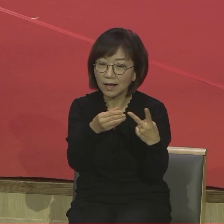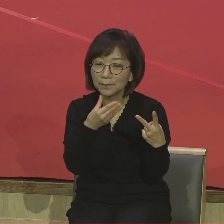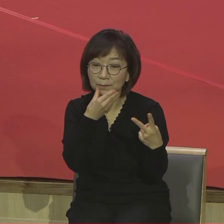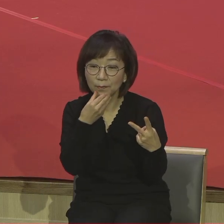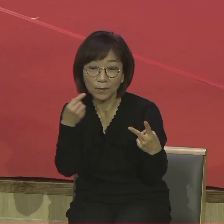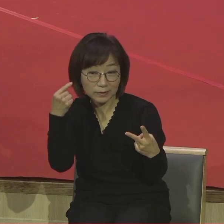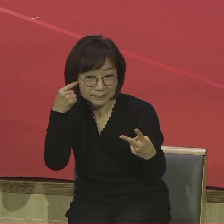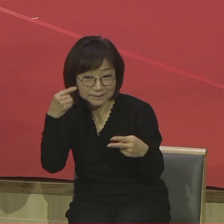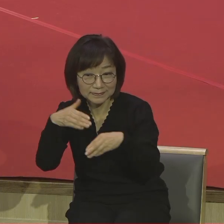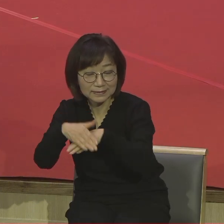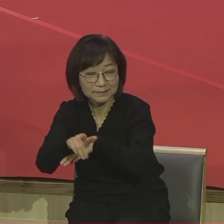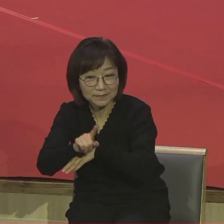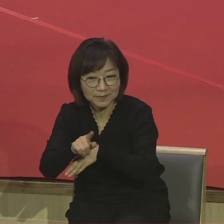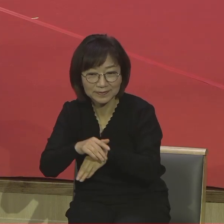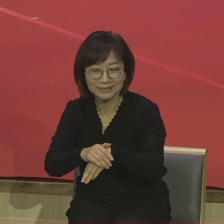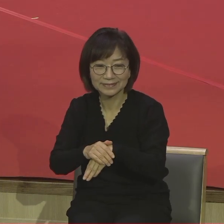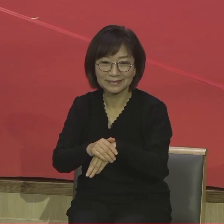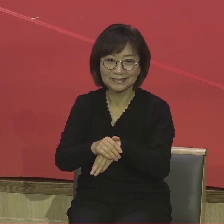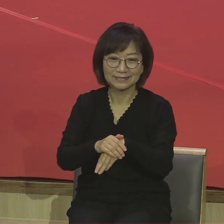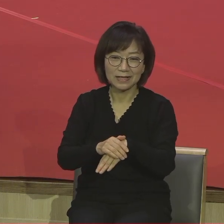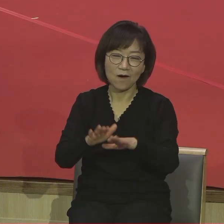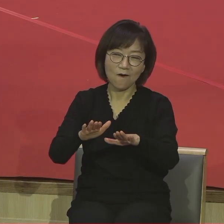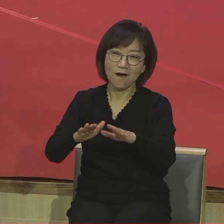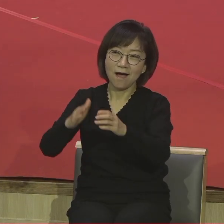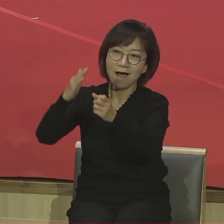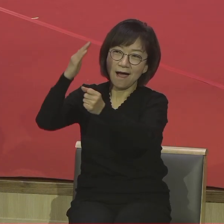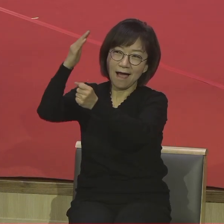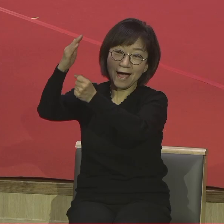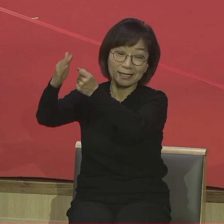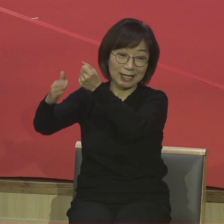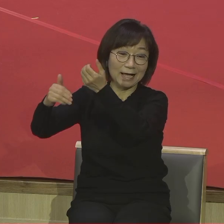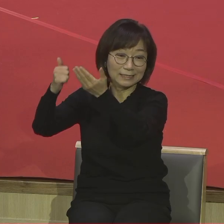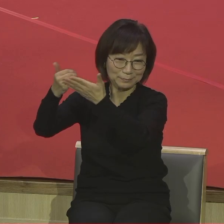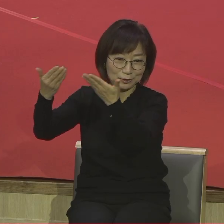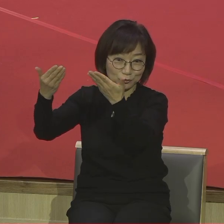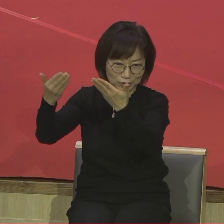성탄절은 하나님의 무브먼트입니다.